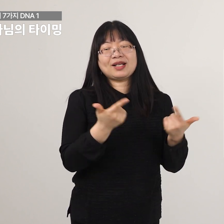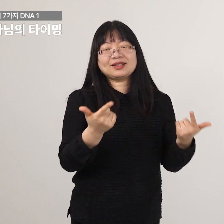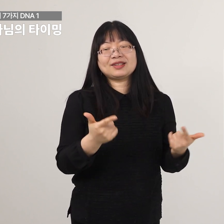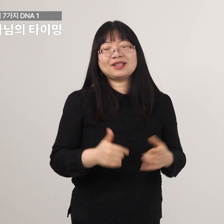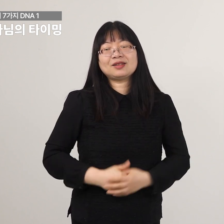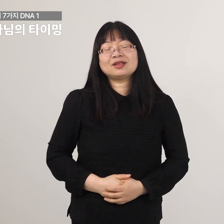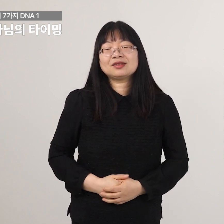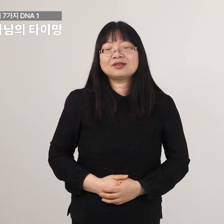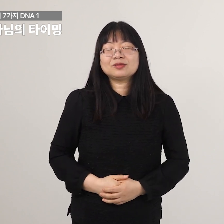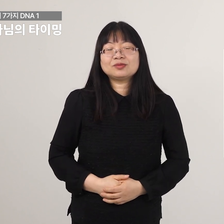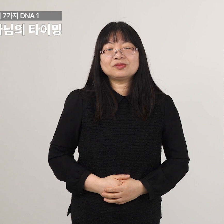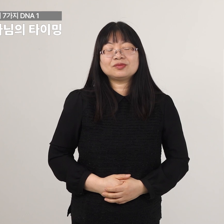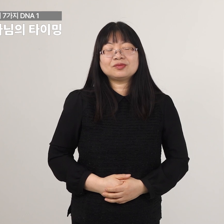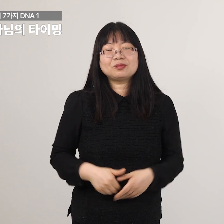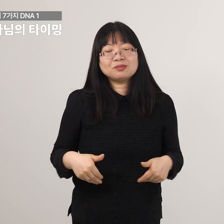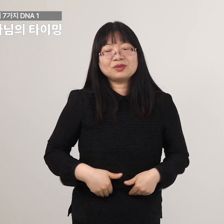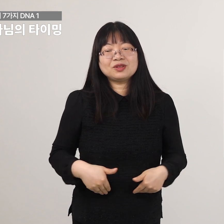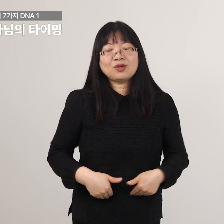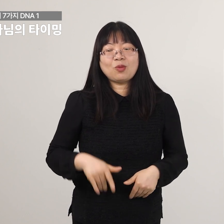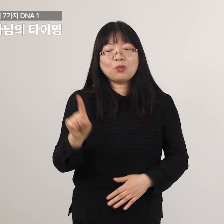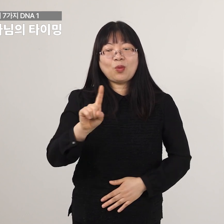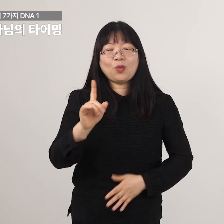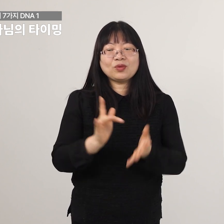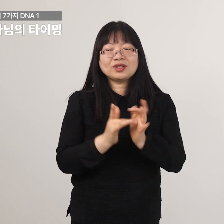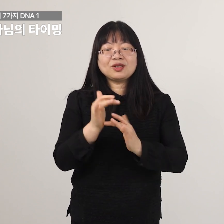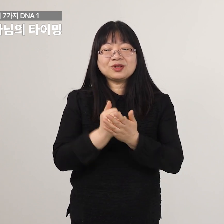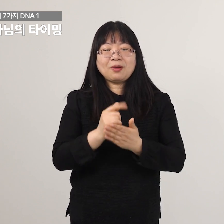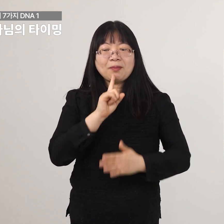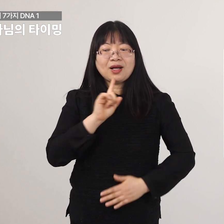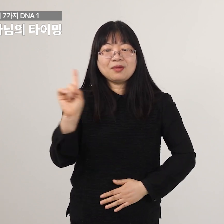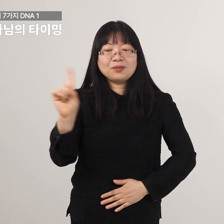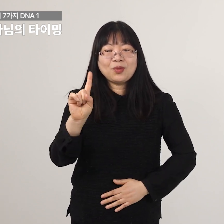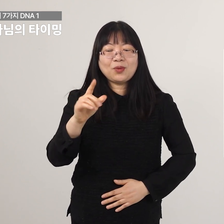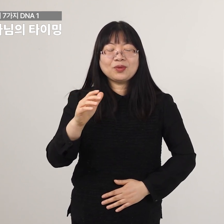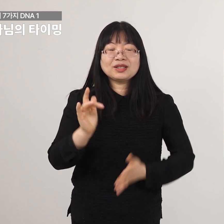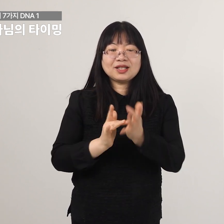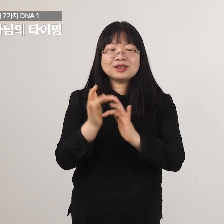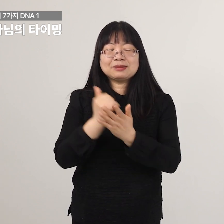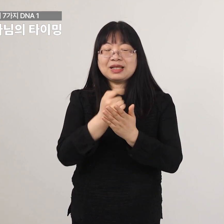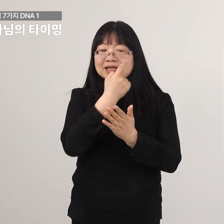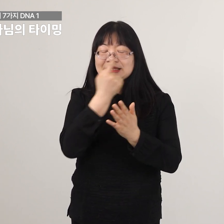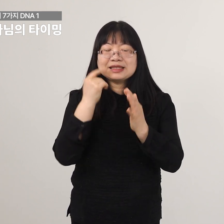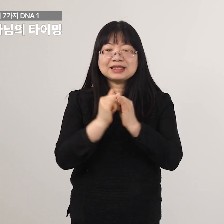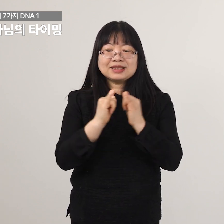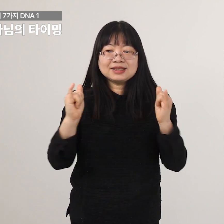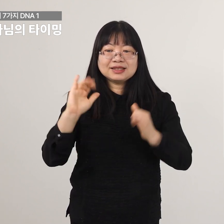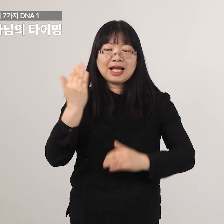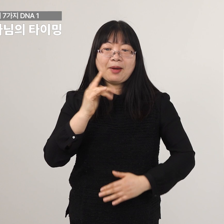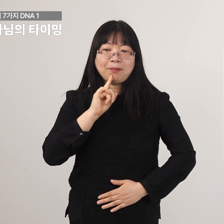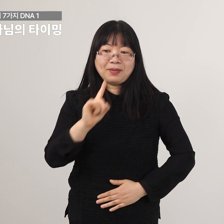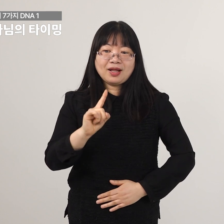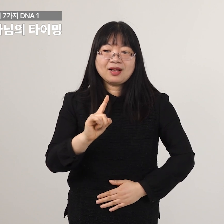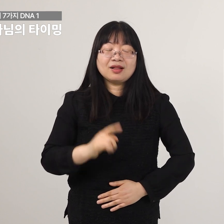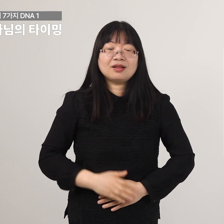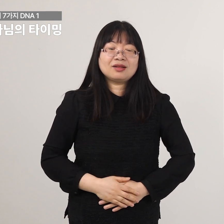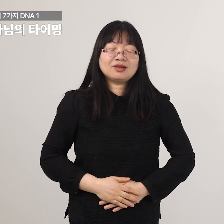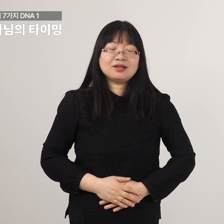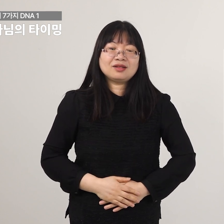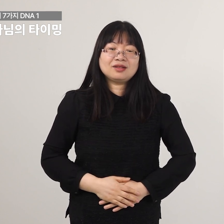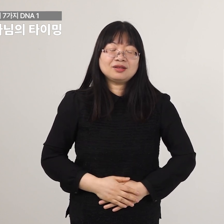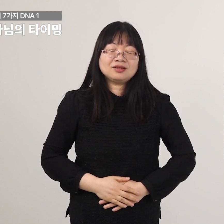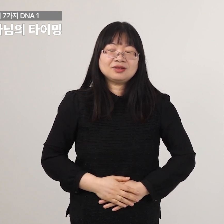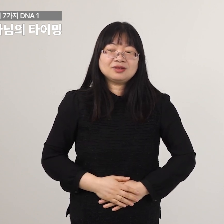아니에요. 뭐가 필요하다고요? 예수님은 뭐라 그래요? 내 증인이 되라 그랬어요. 그러면